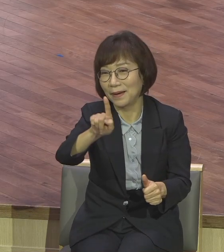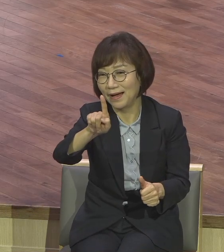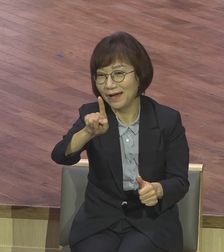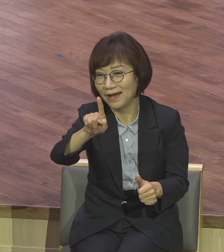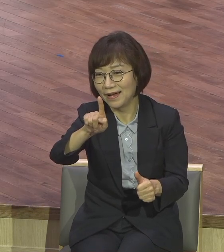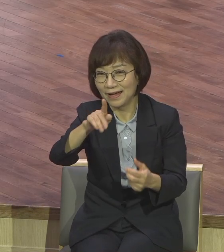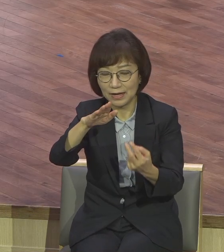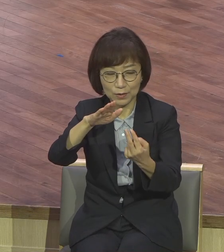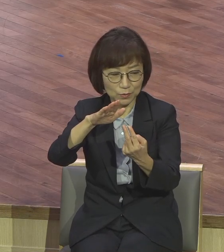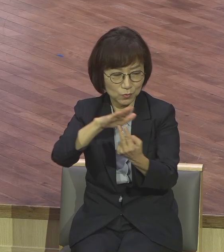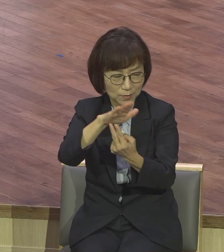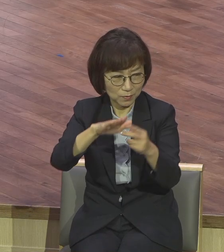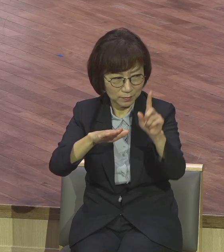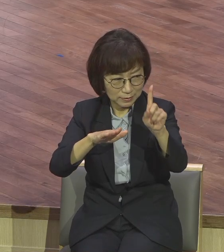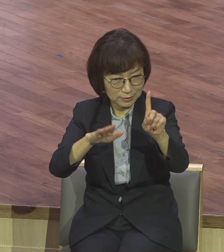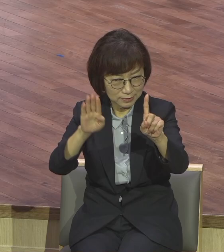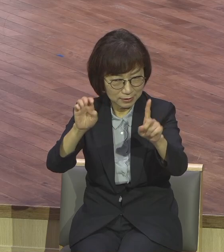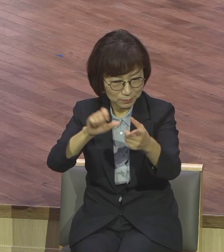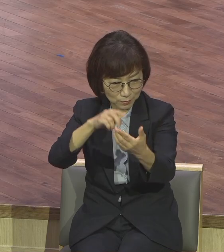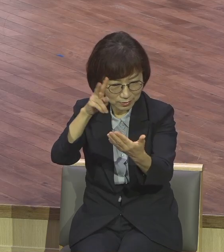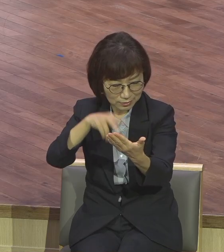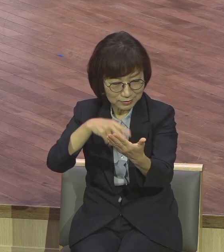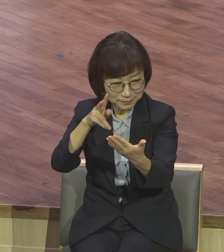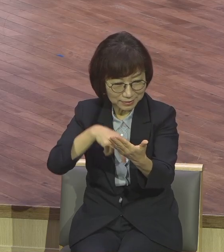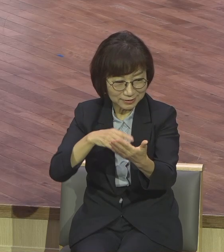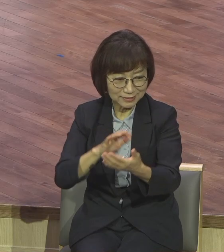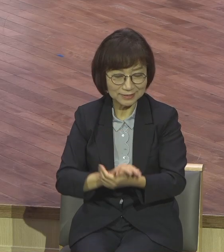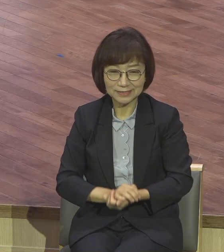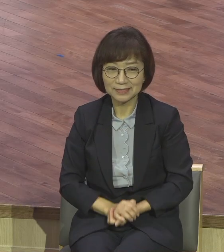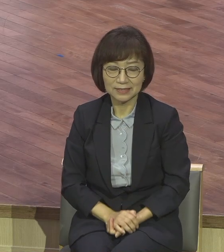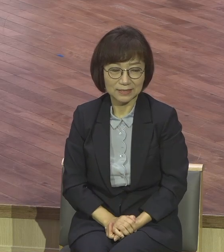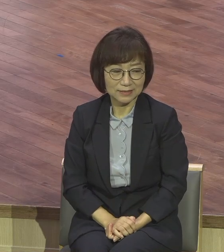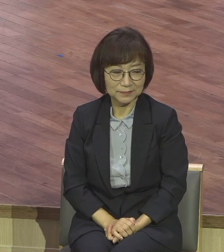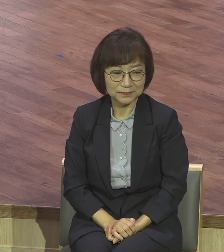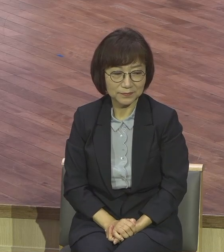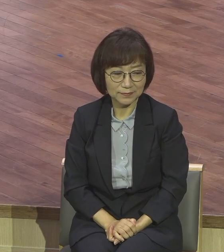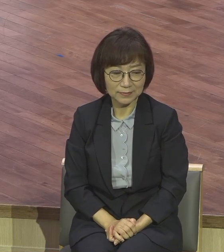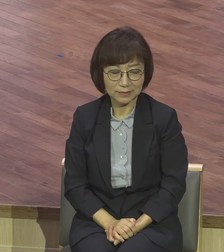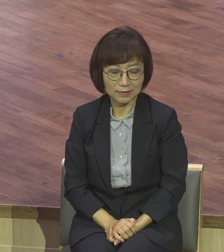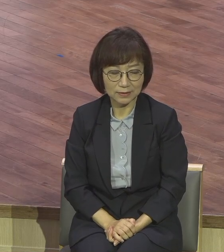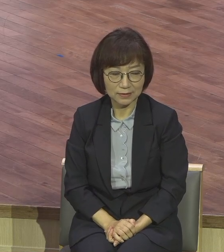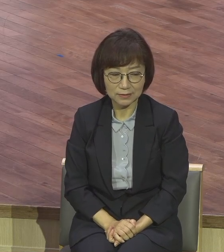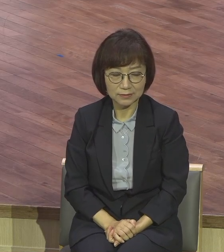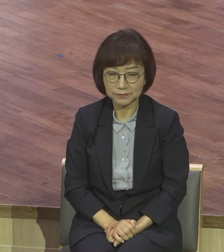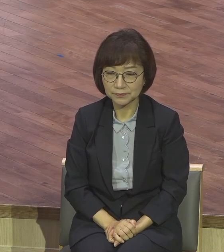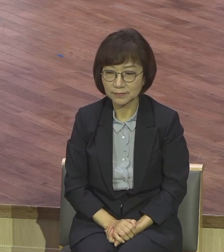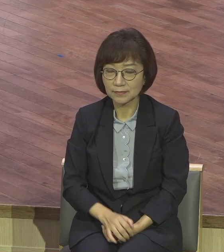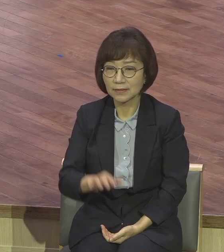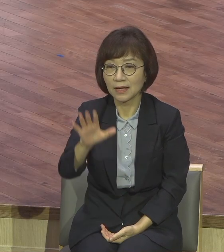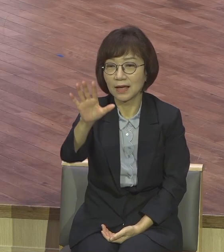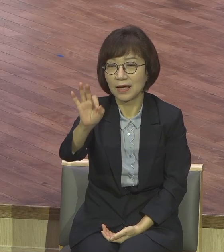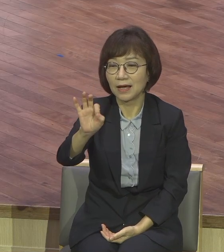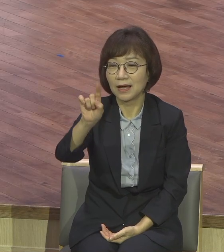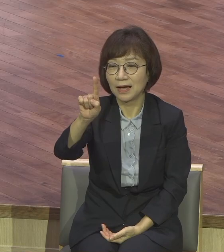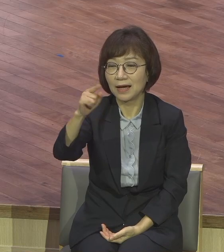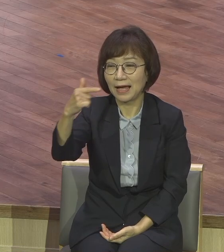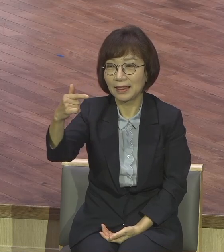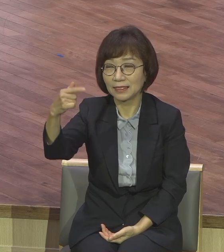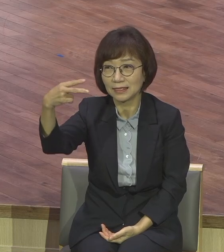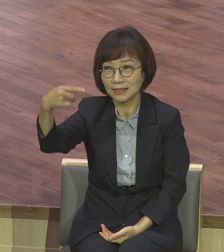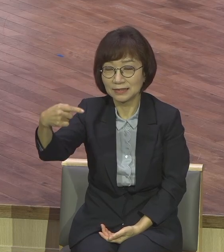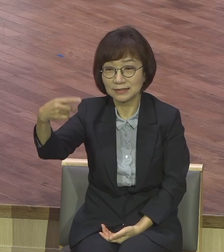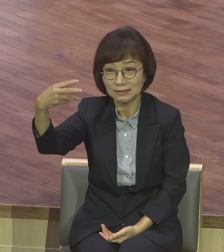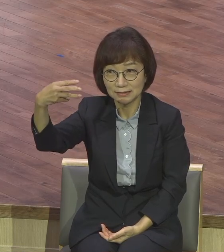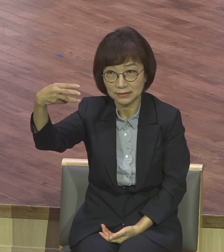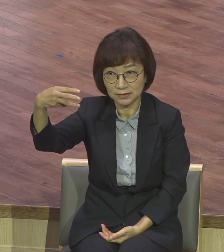1장 42절에 보면 예수님을 예수님에게 형 이제 뭐 안드레 베드로